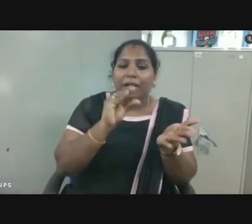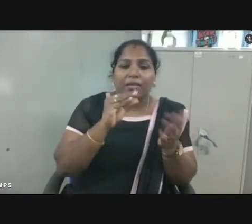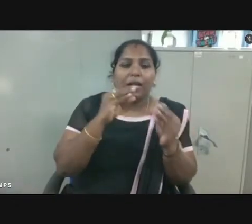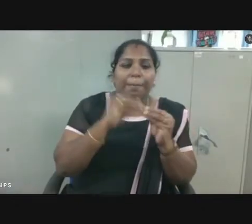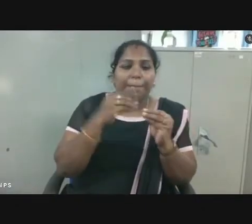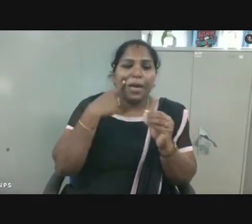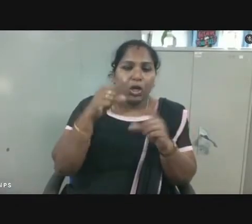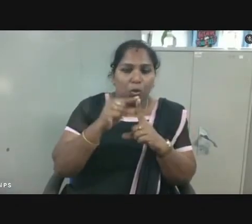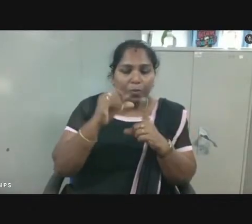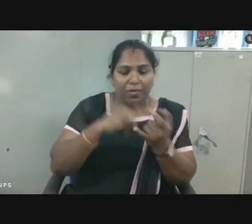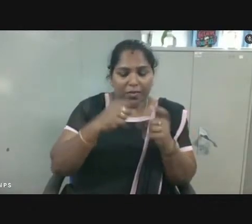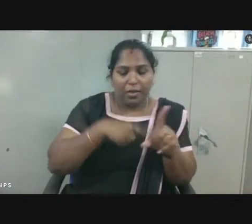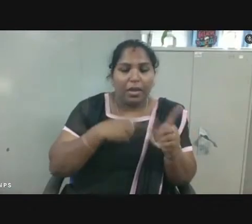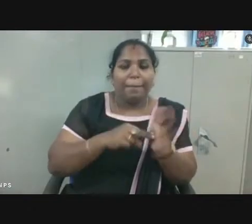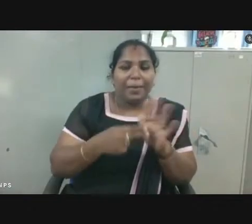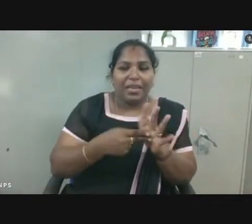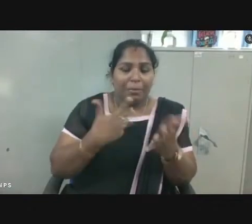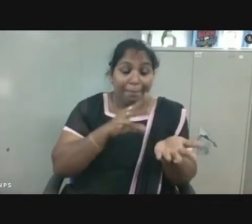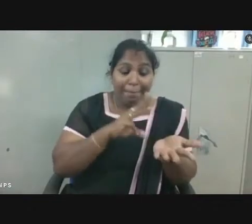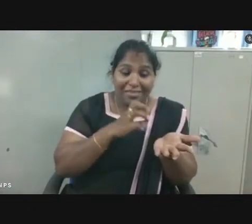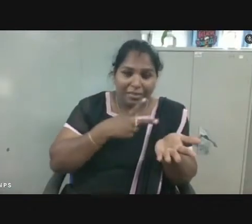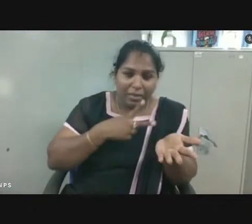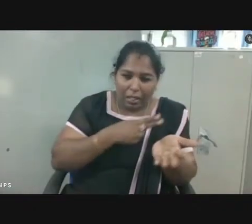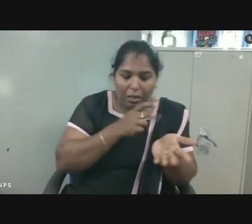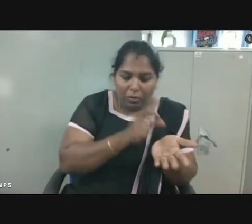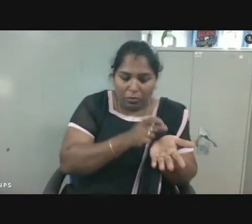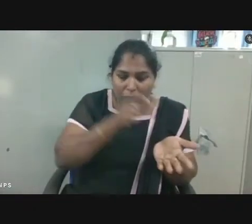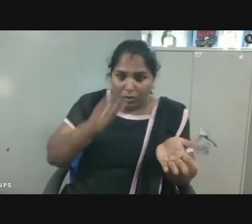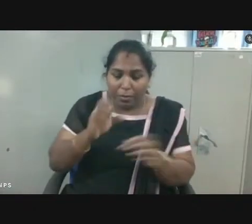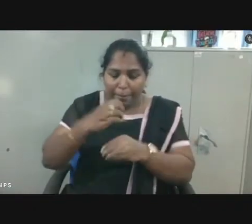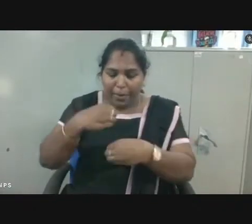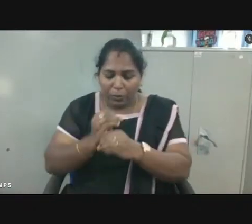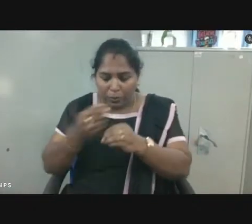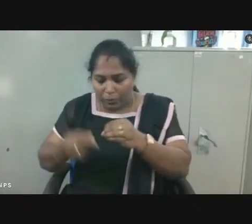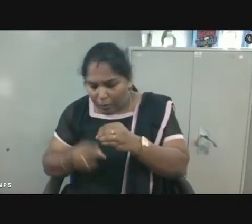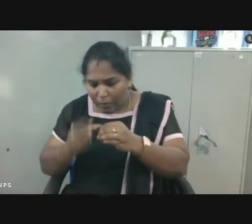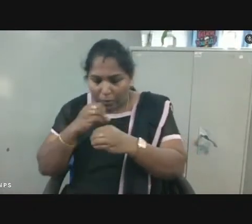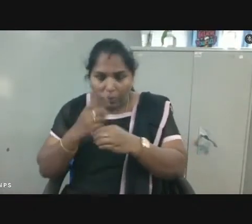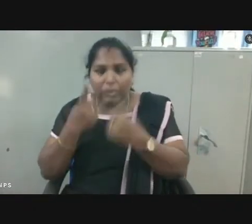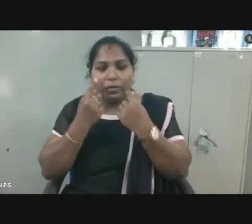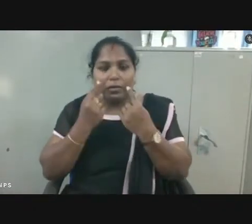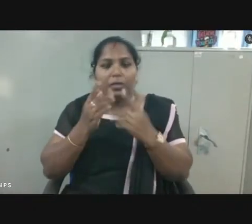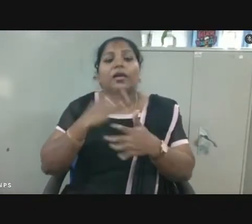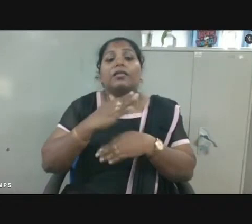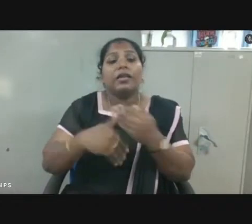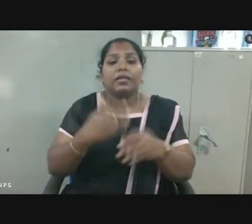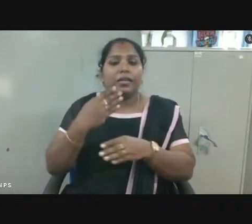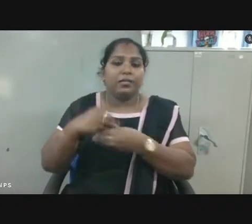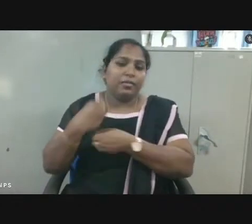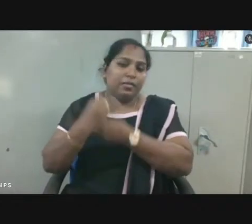എടുത്ത് മൈക്രോസ്കോപ്പിന് അടിയിൽ വെച്ചിട്ട് ഈ ഡിസ്ട്രോഫിൻ ഉണ്ടോ എന്ന് നോക്കുന്ന ഒരു ടെസ്റ്റ്. മൂന്നാമത്തെ ടെസ്റ്റാണ് ജനറ്റിക് ടെസ്റ്റ്, അതായത് ജനിതക പരീക്ഷ.